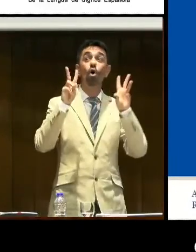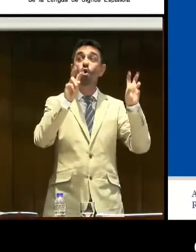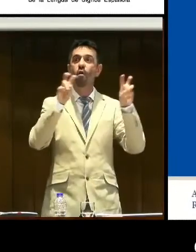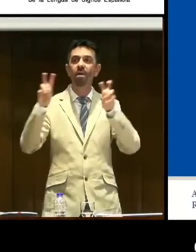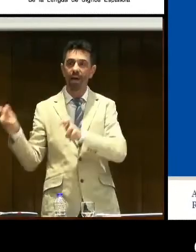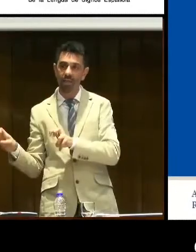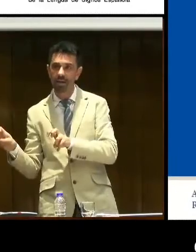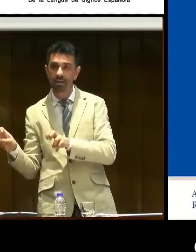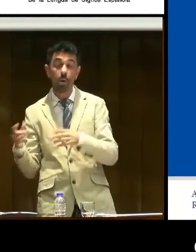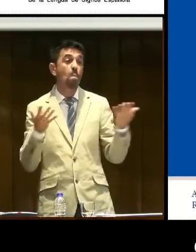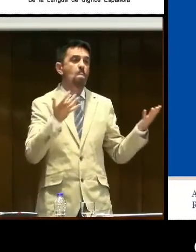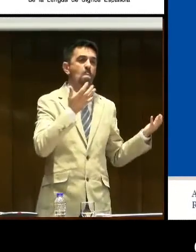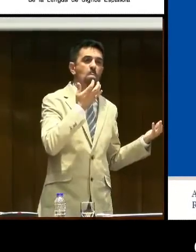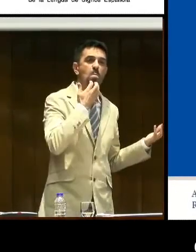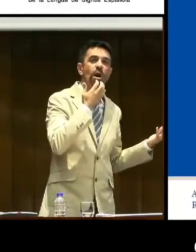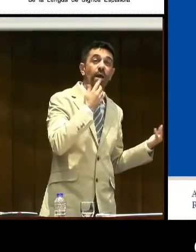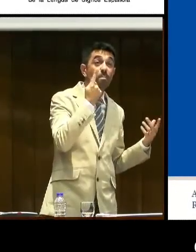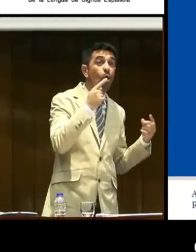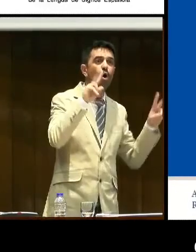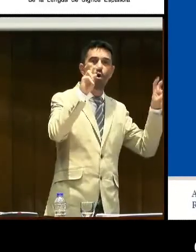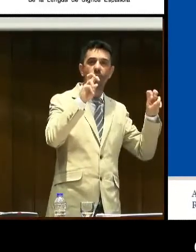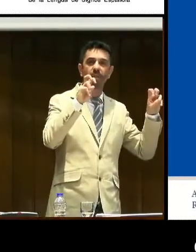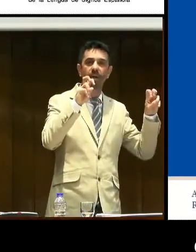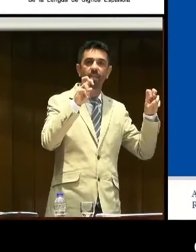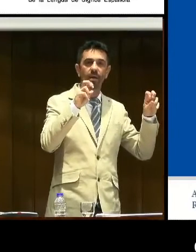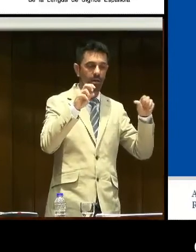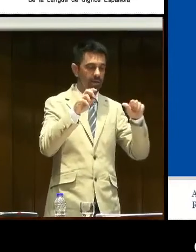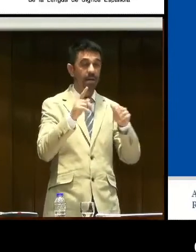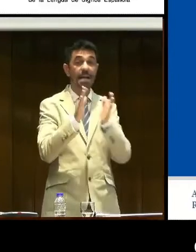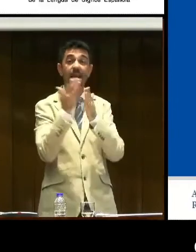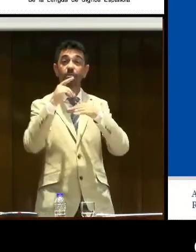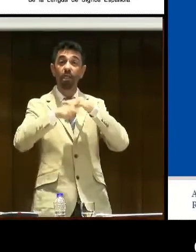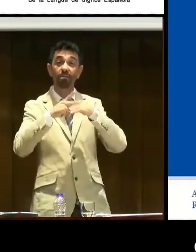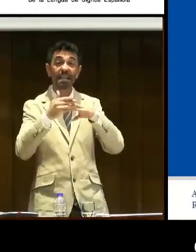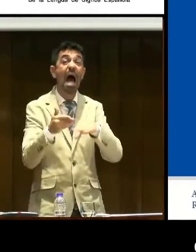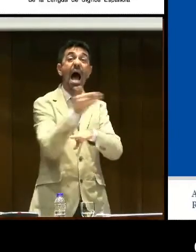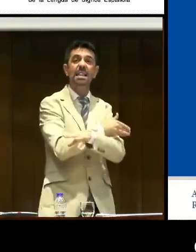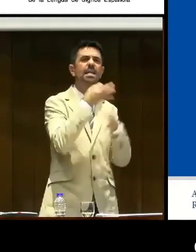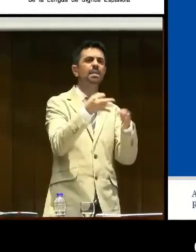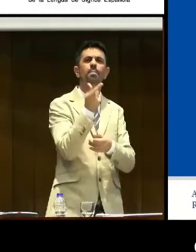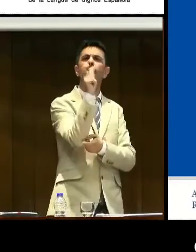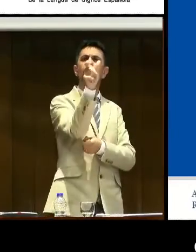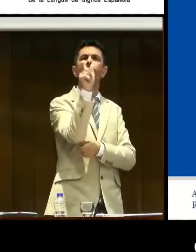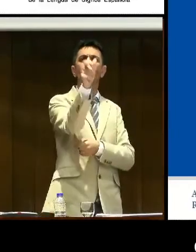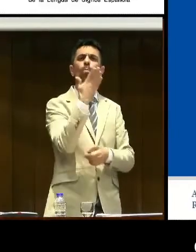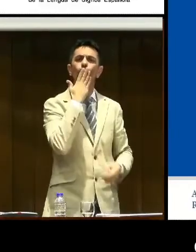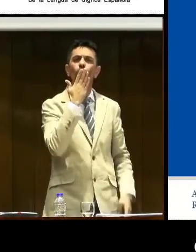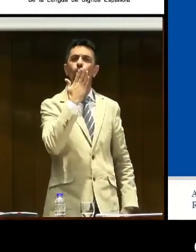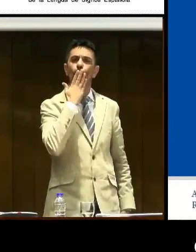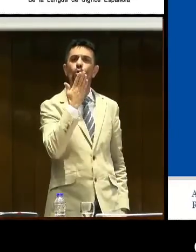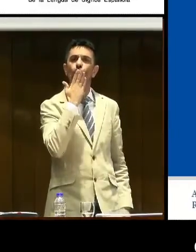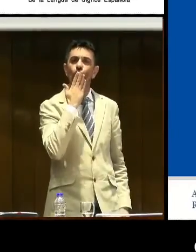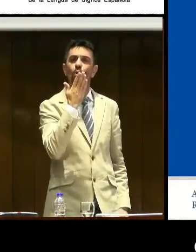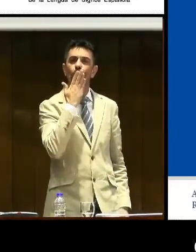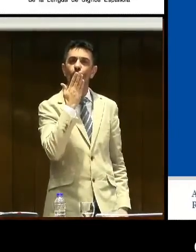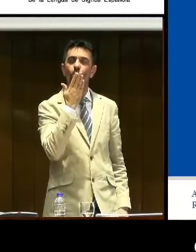empezando por la redenominación de aquellos a quien se les llamaba antes mudos